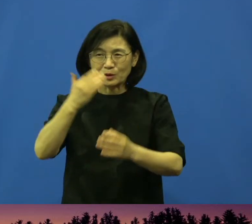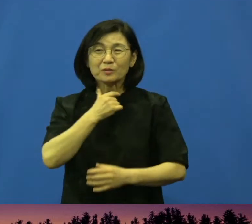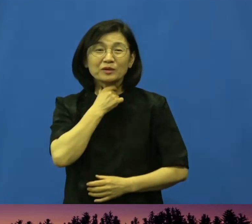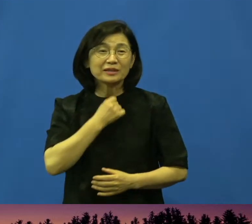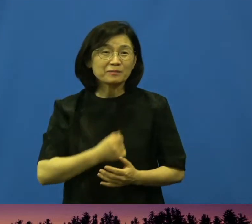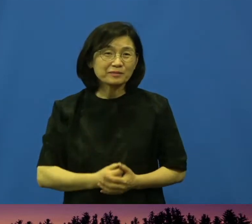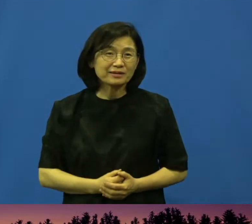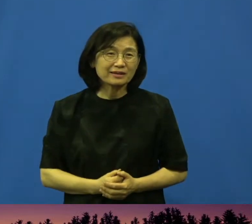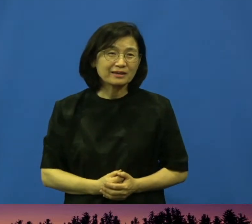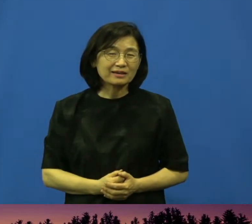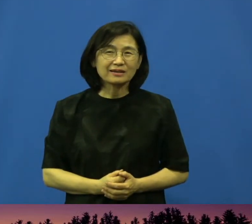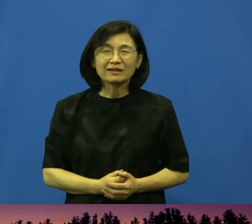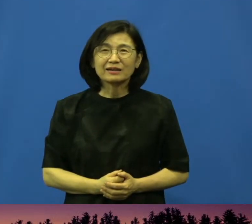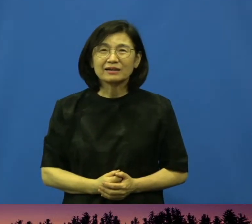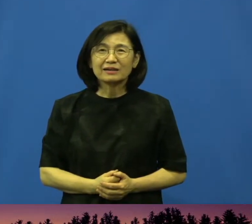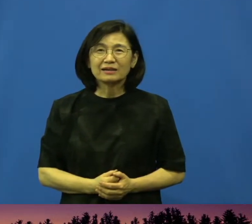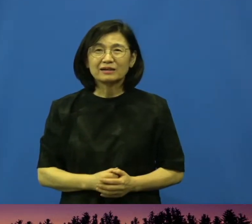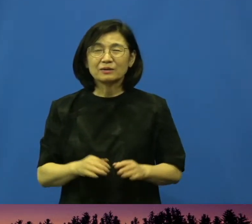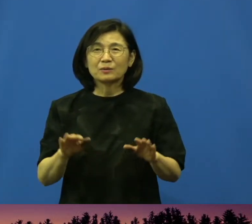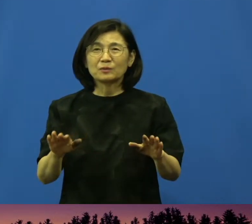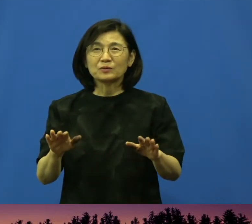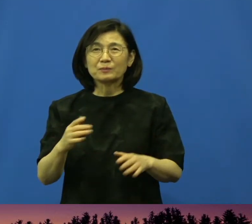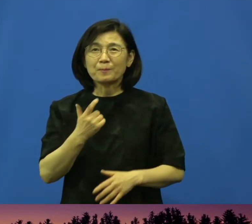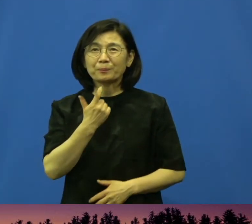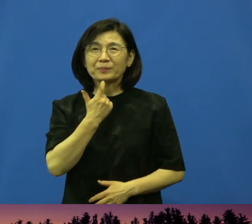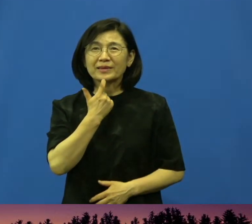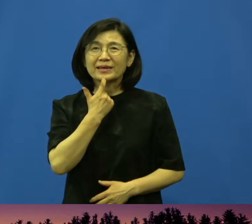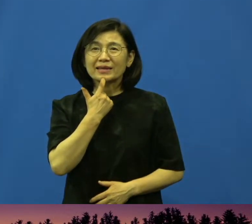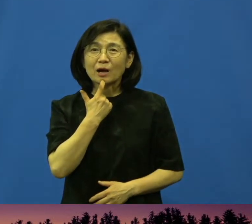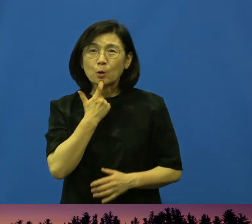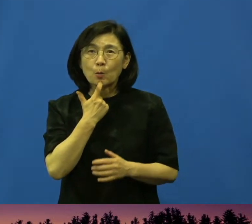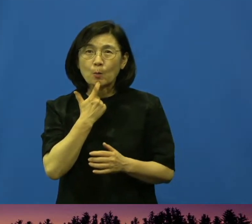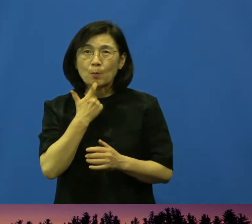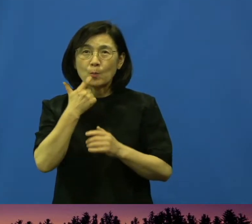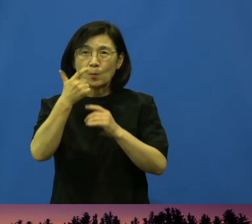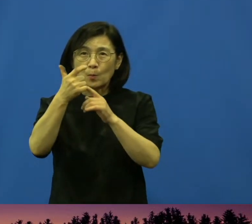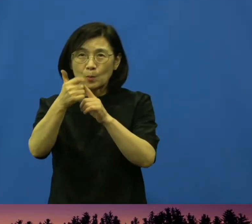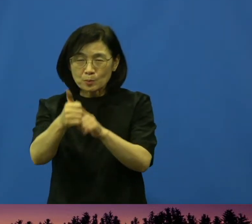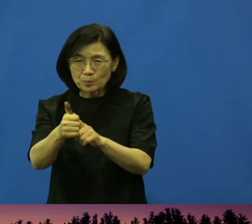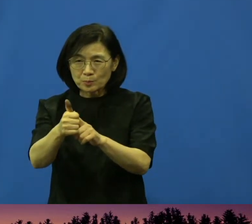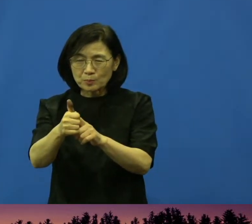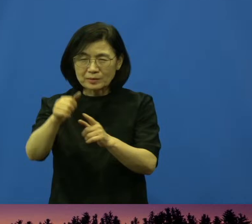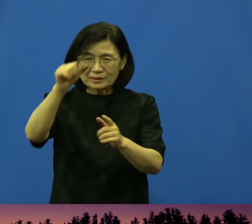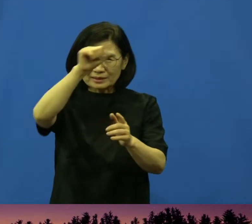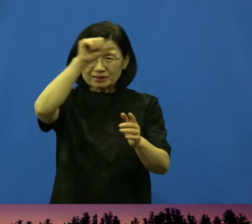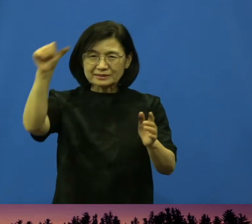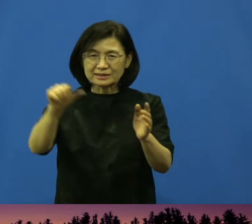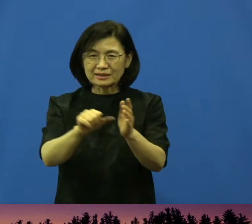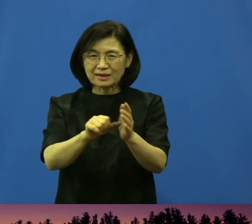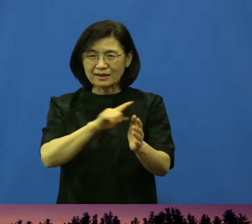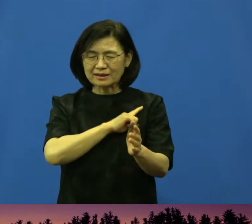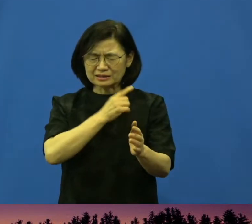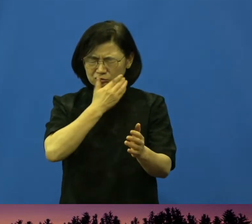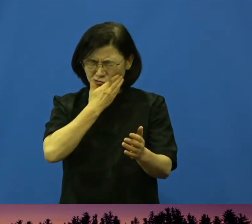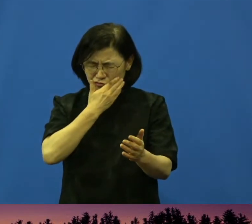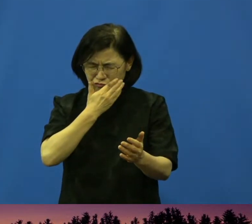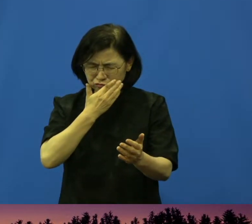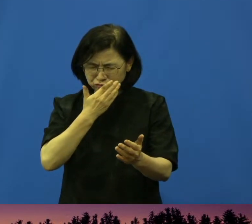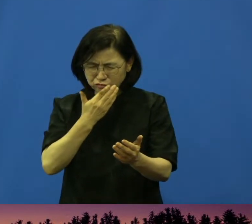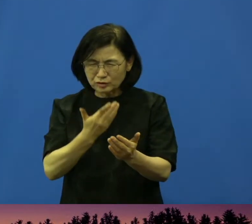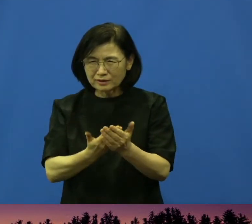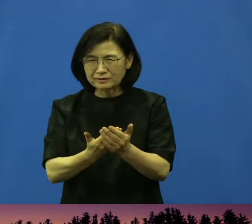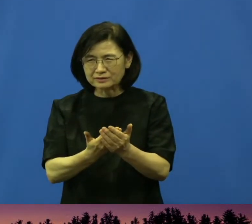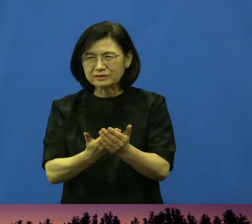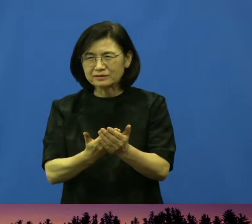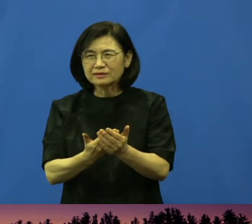자, 오늘은 야곱에 있어서 인생에 있어서 굉장히 중요한 한 부분, 우리가 잘 알고 있는 부분을 한번 생각해 보려고